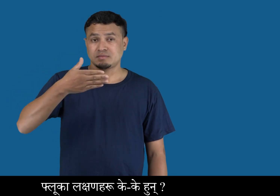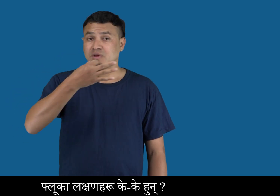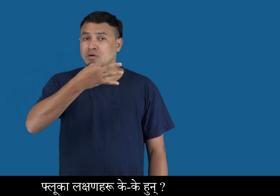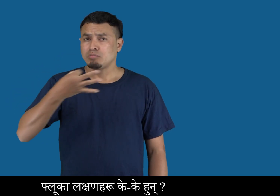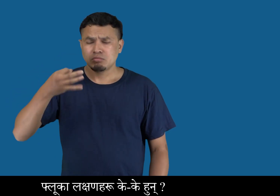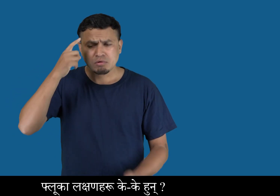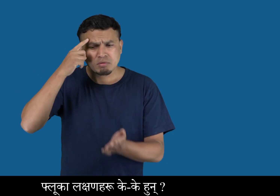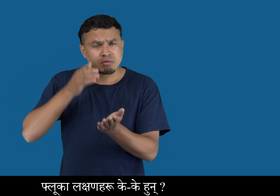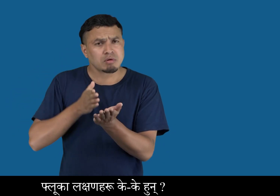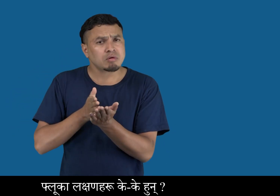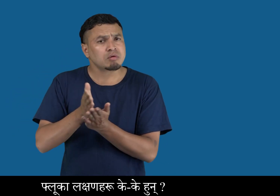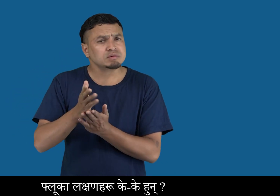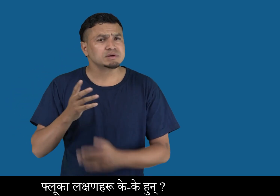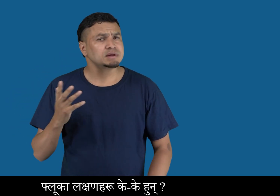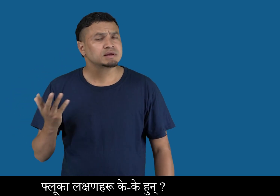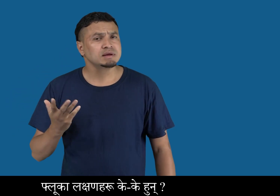फ्लूका लक्षणहरू के हुन्?